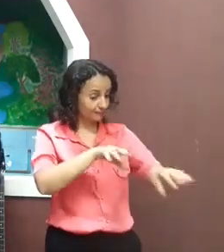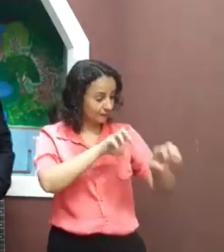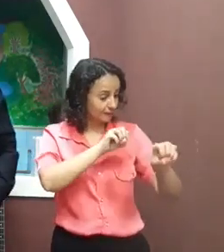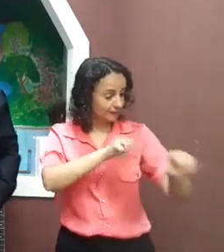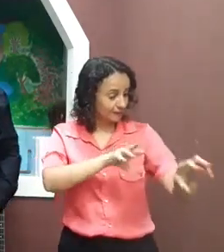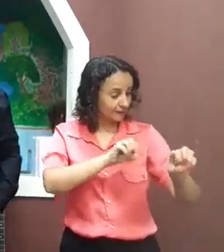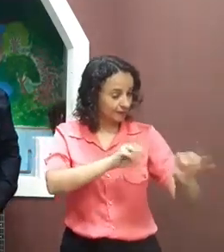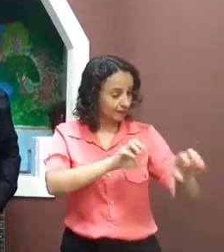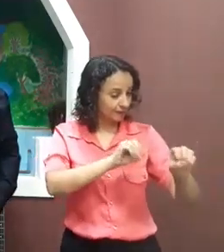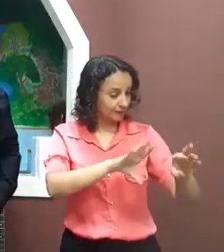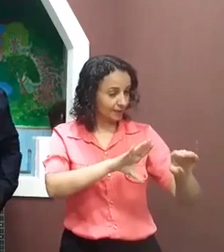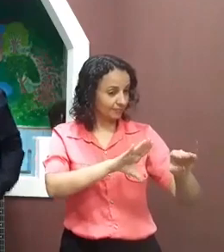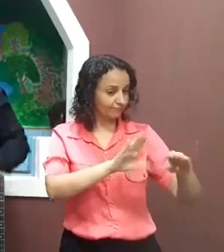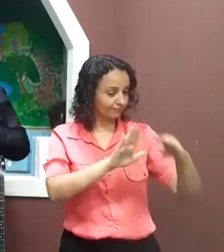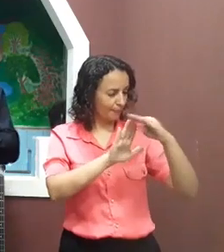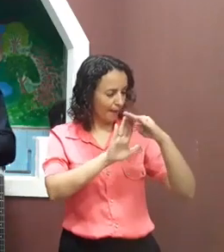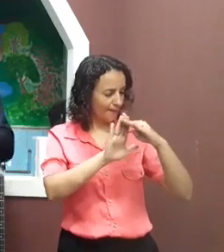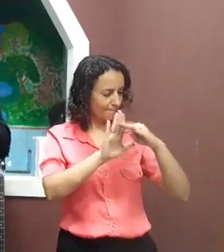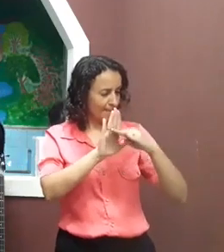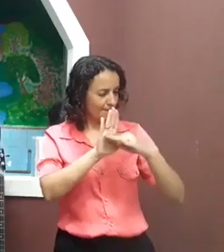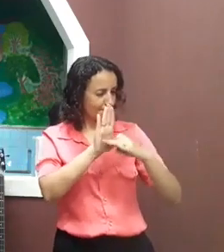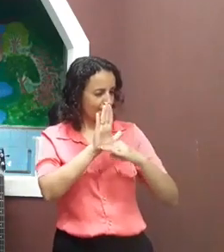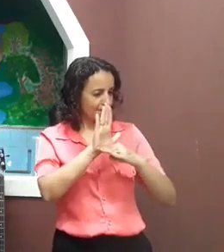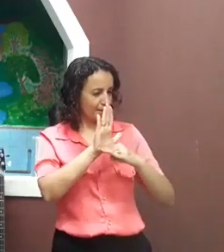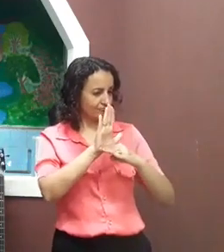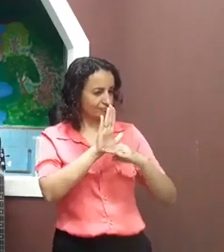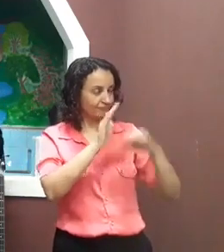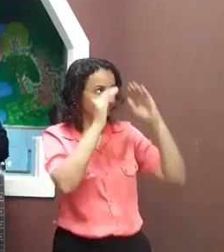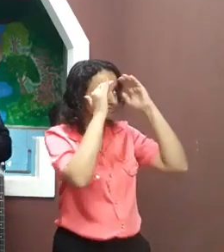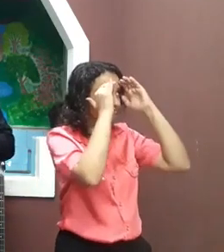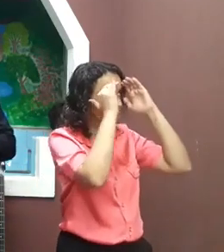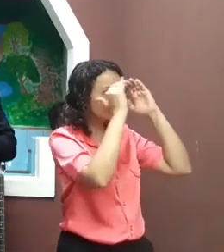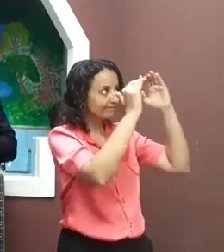lei. A igreja dá princípios.